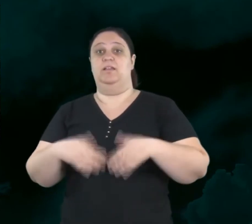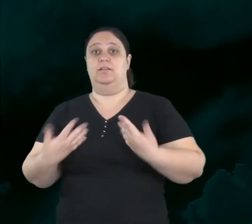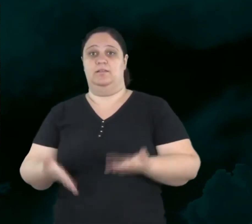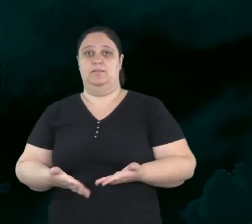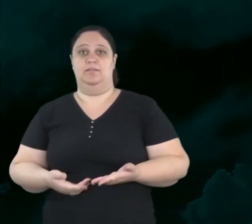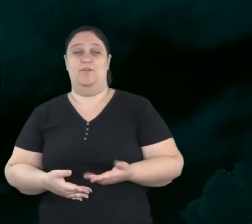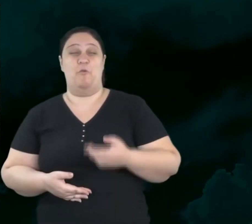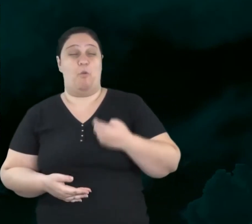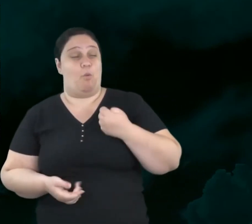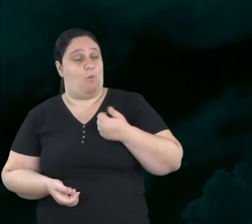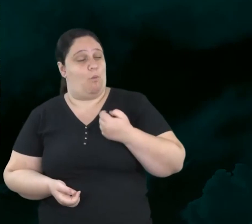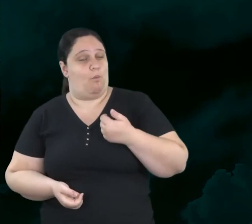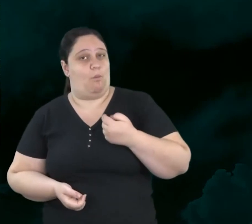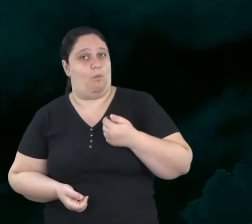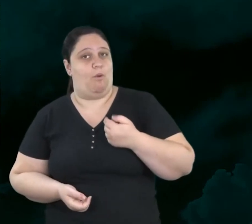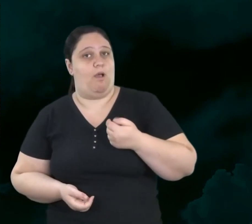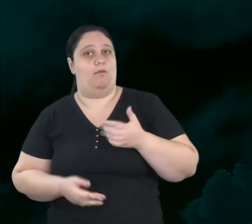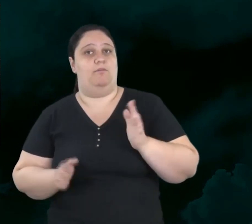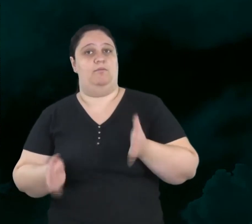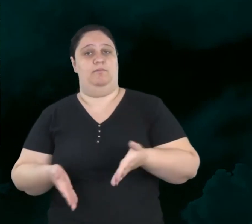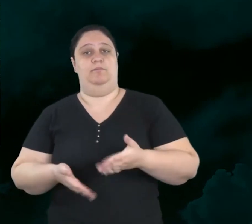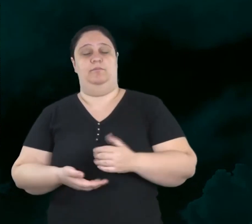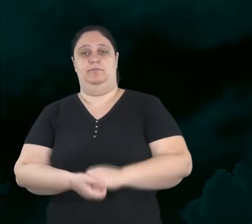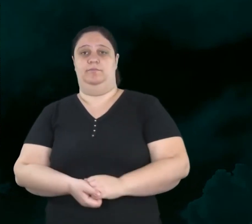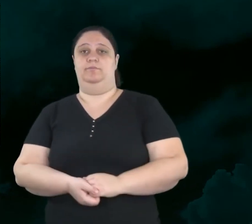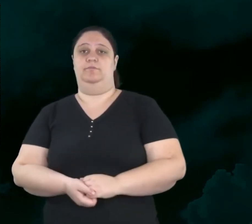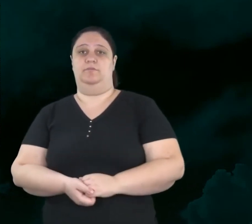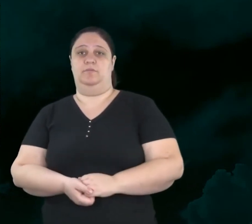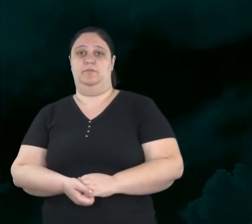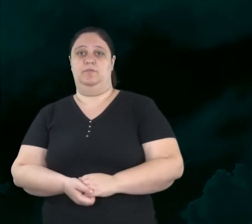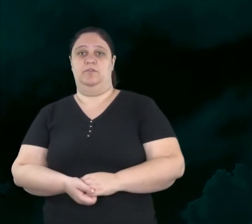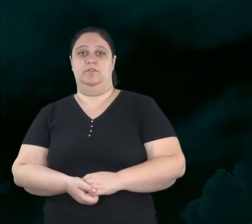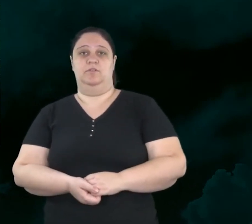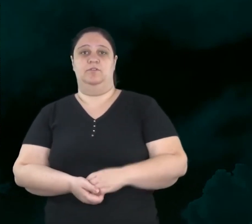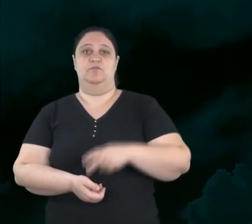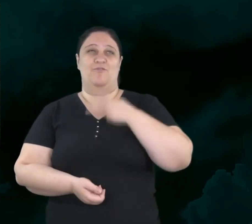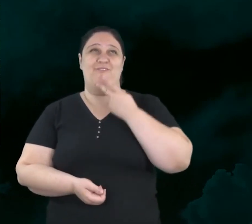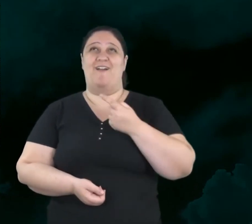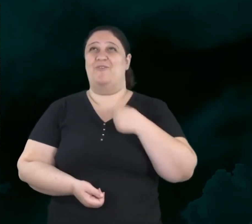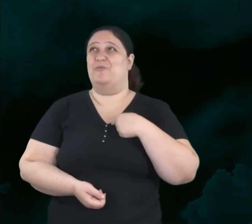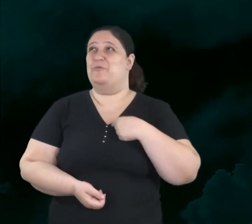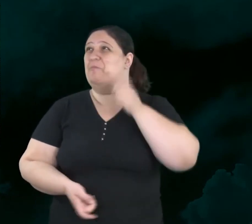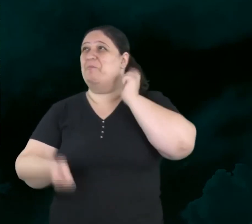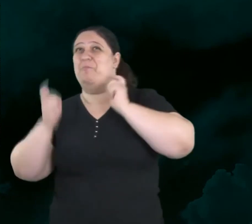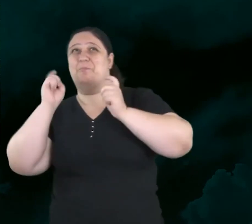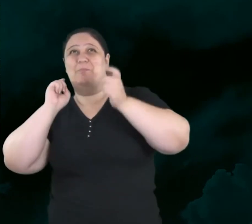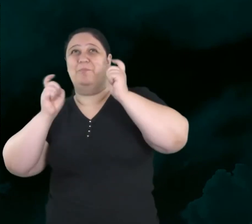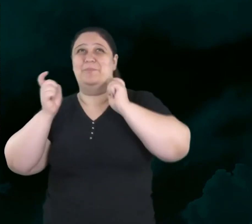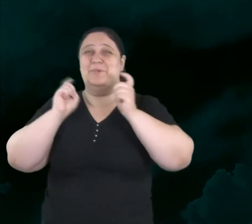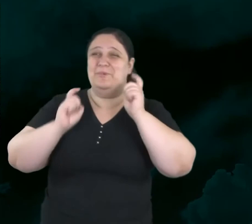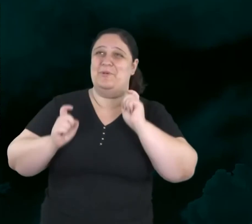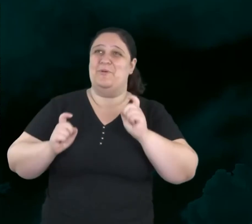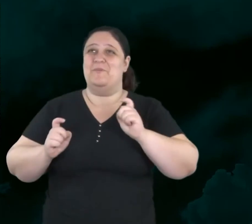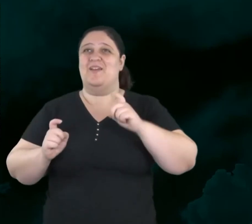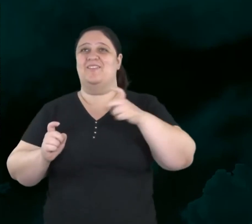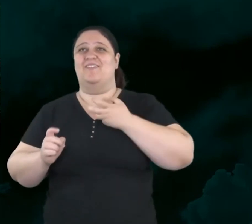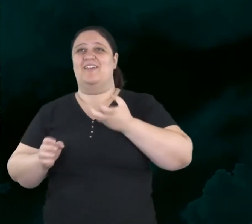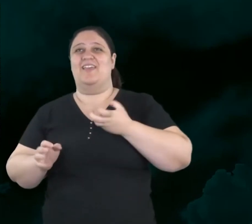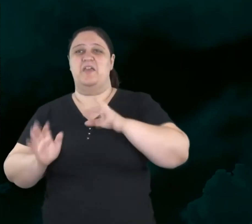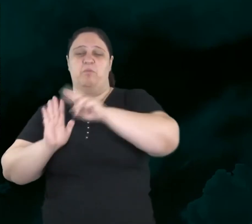da gente, estão às portas. Eu não falo isso com a preocupação de falar uma mensagem doutrinária. Eu